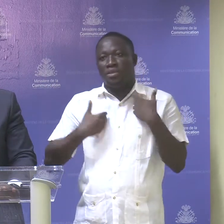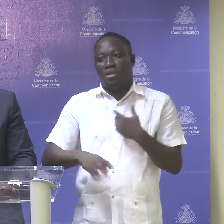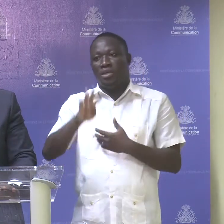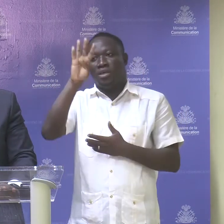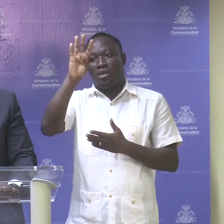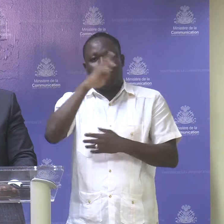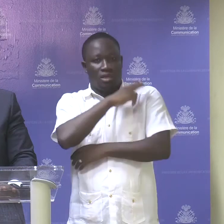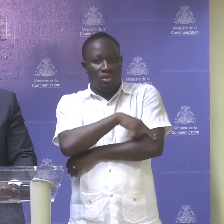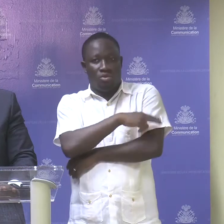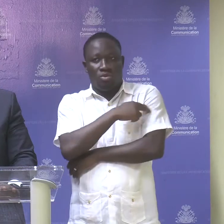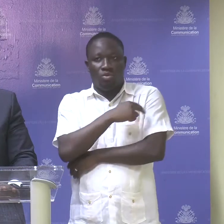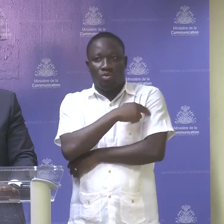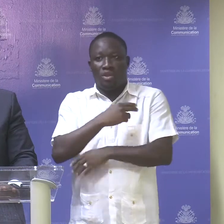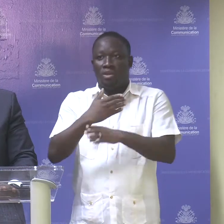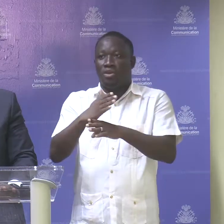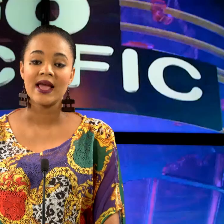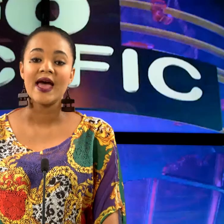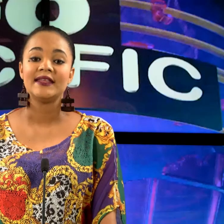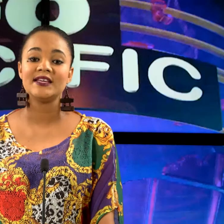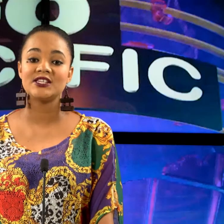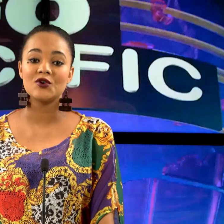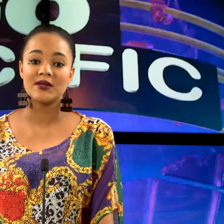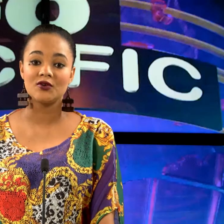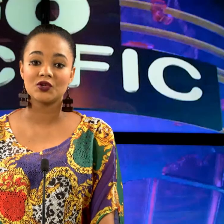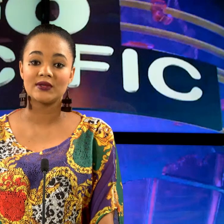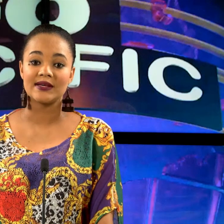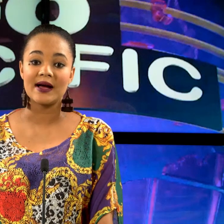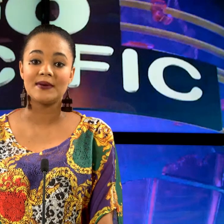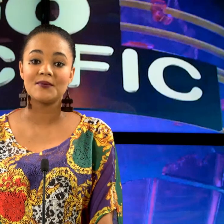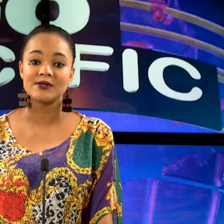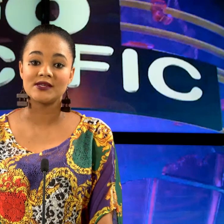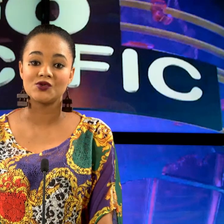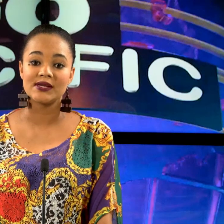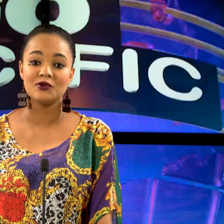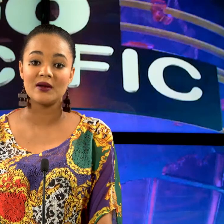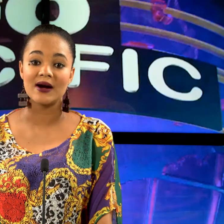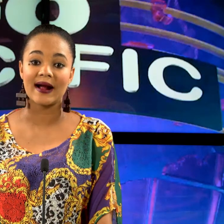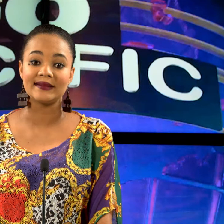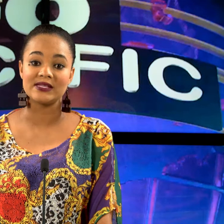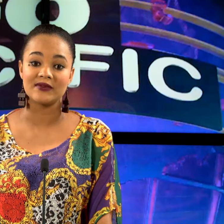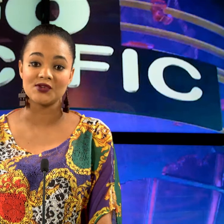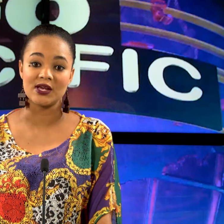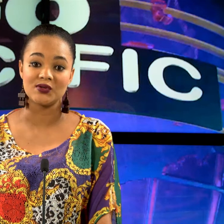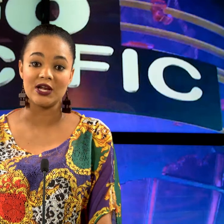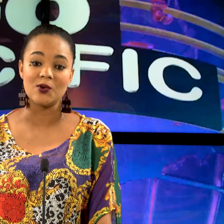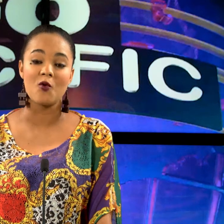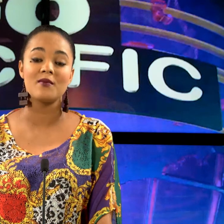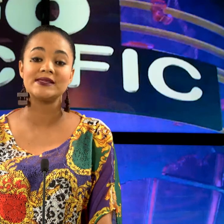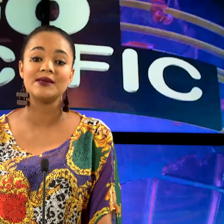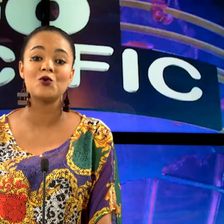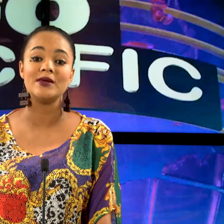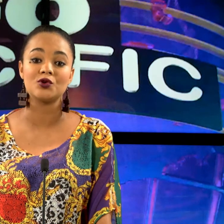dans la zone métropolitaine qui sont déjà engagés. DG ONI, en l'autre côté, rappelé processus renouvellement 4 identification nationale